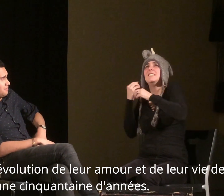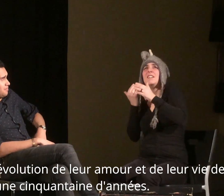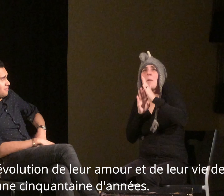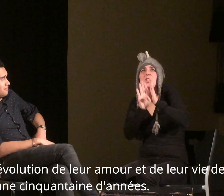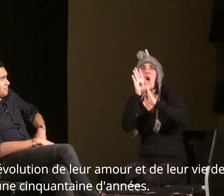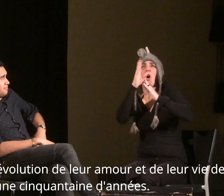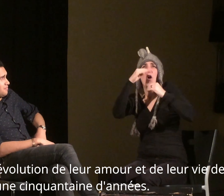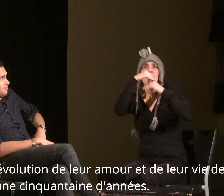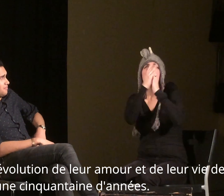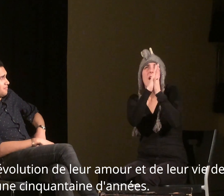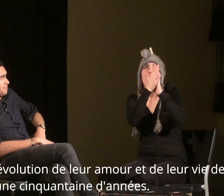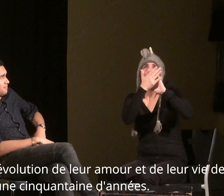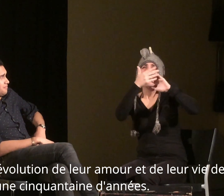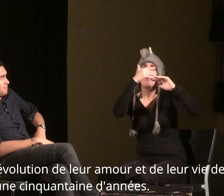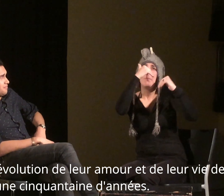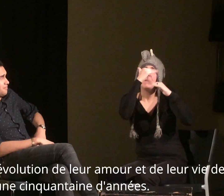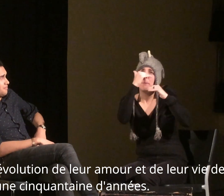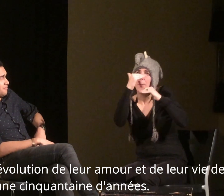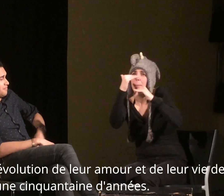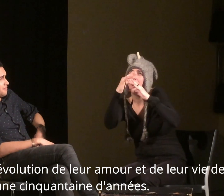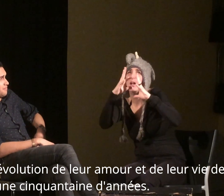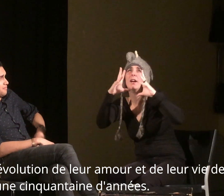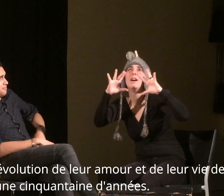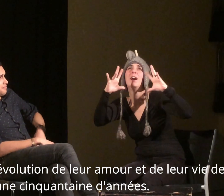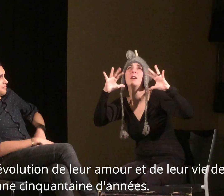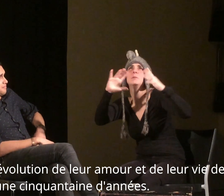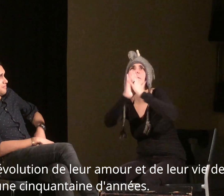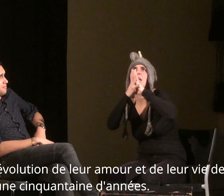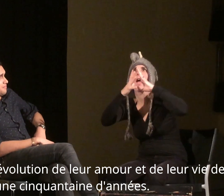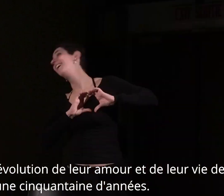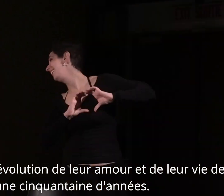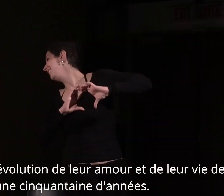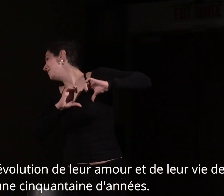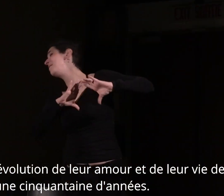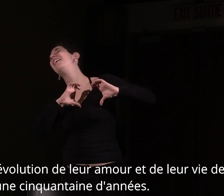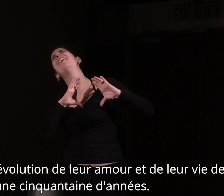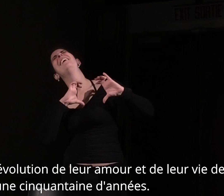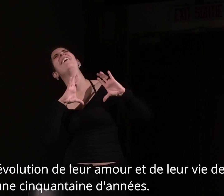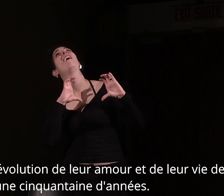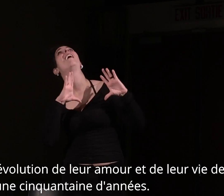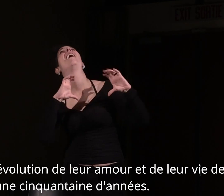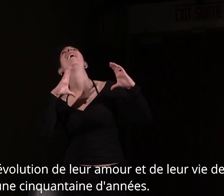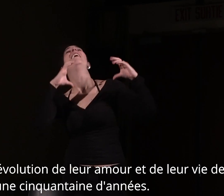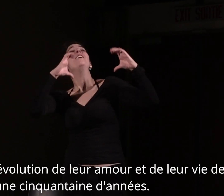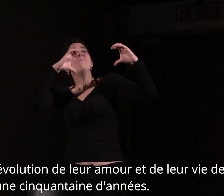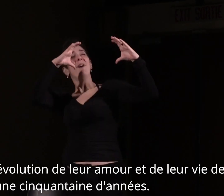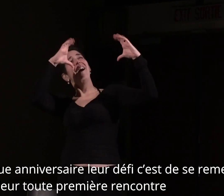on suit l'évolution de leur amour et leur vie de couple à travers une cinquantaine d'années. Et à